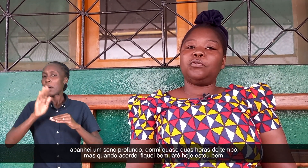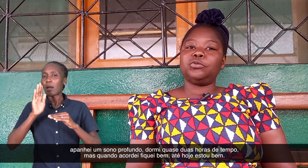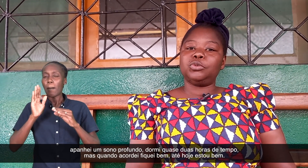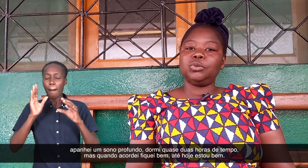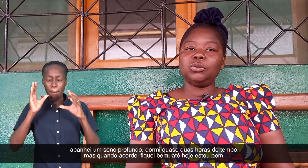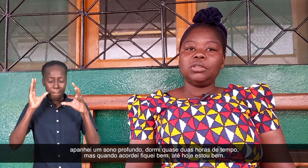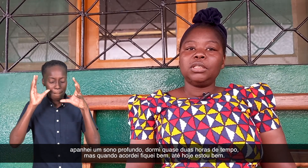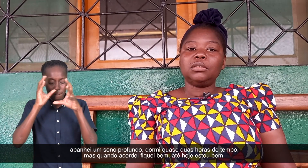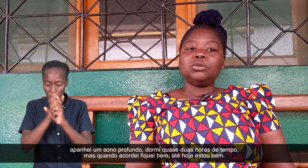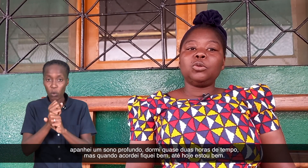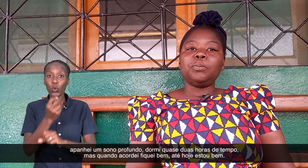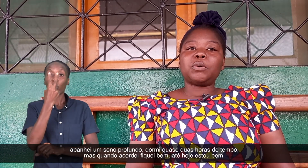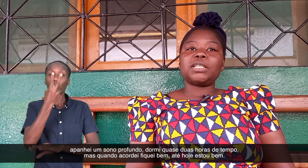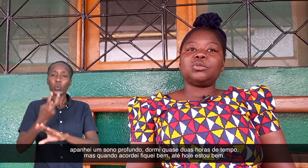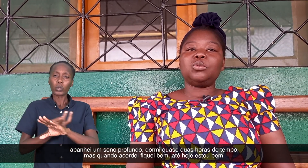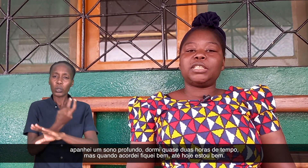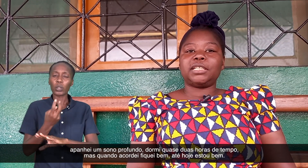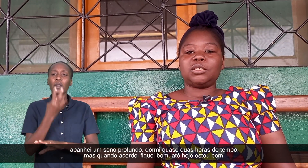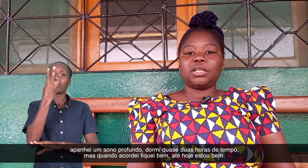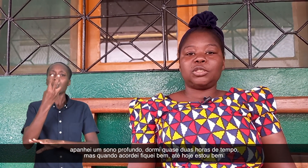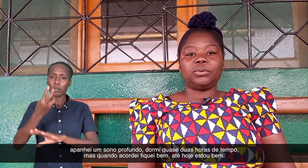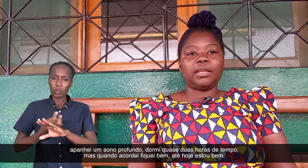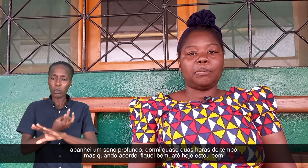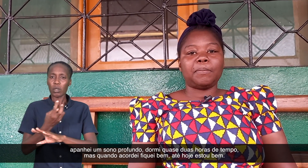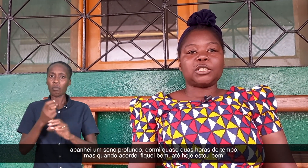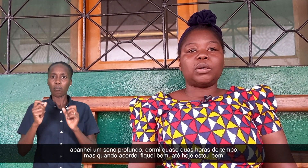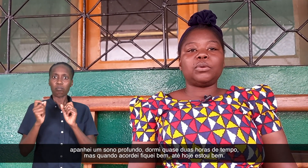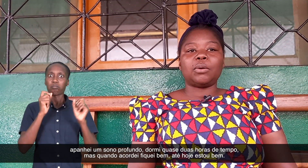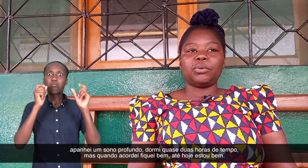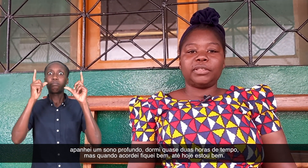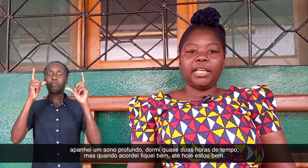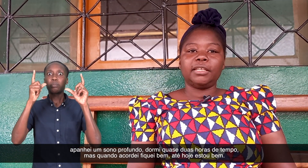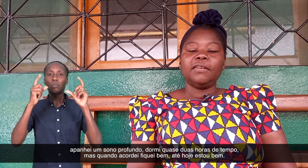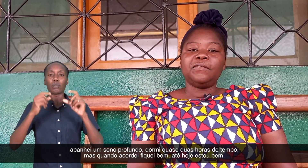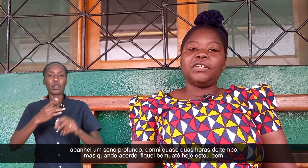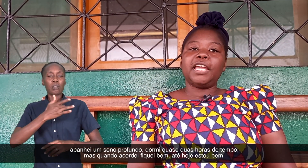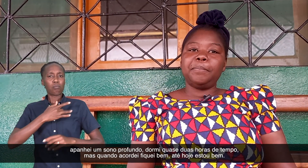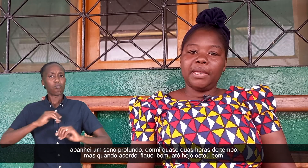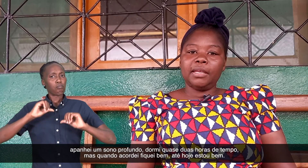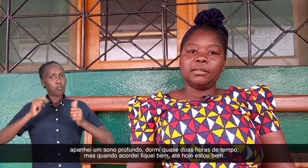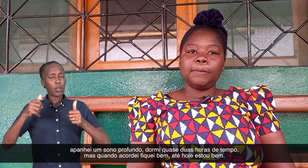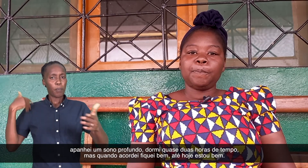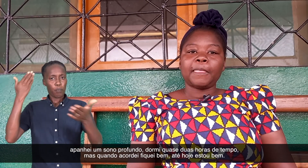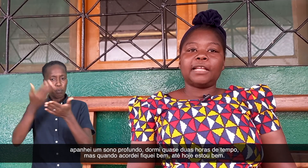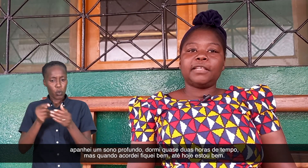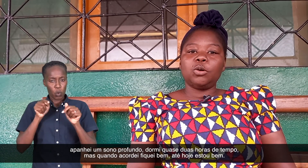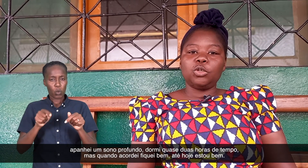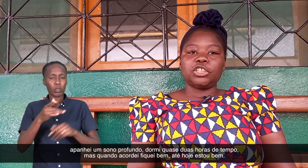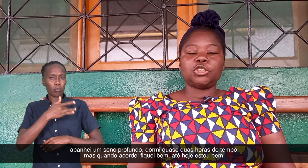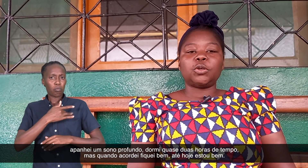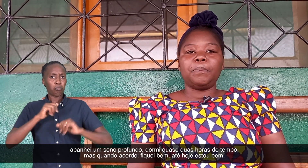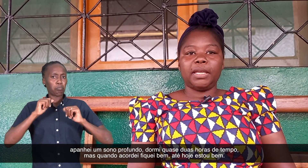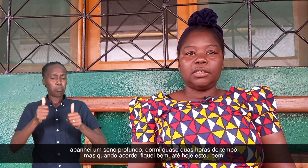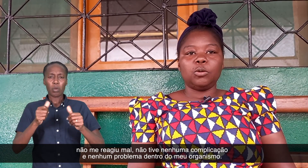sono profundo, dormi quase 2-3 horas do tempo, mas quando acordei, fiquei bem. Até